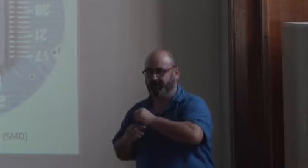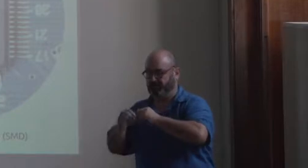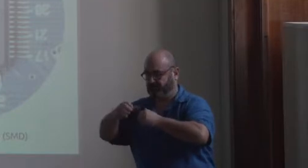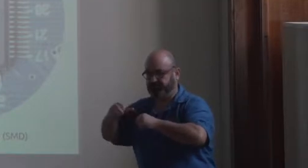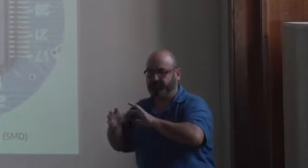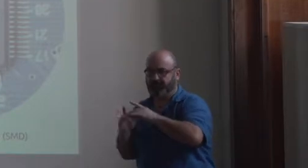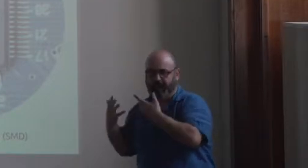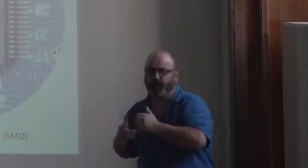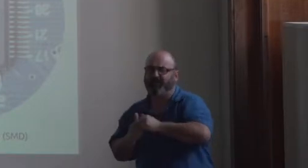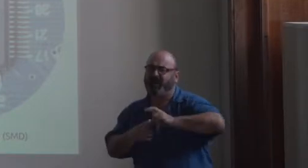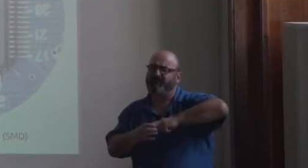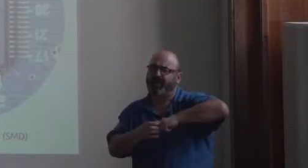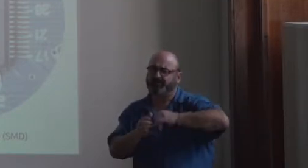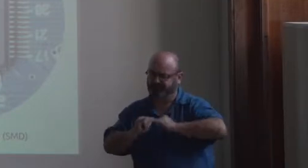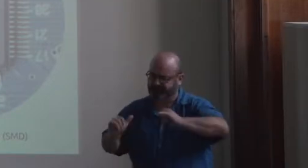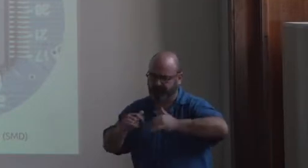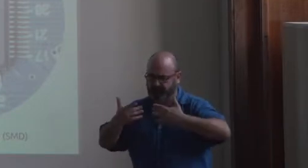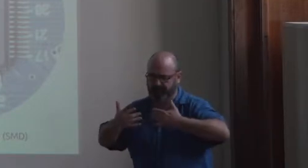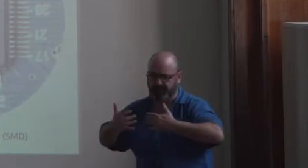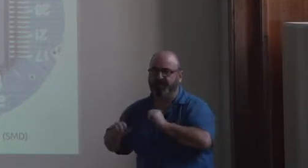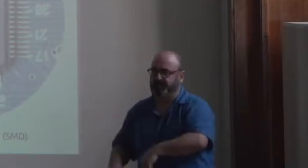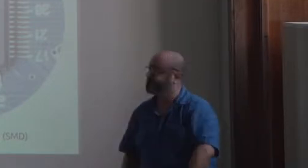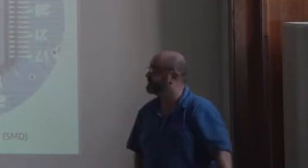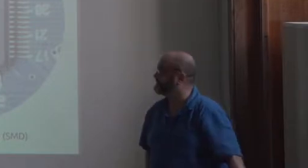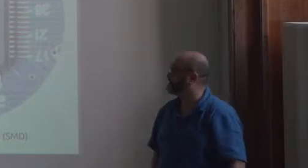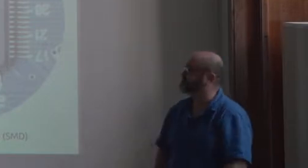à très grande fréquence avec cet outil-là.